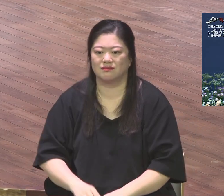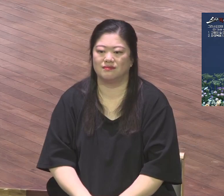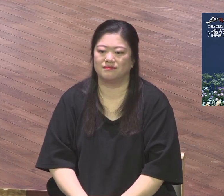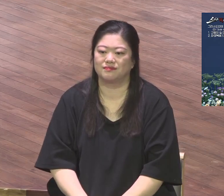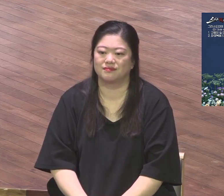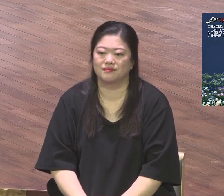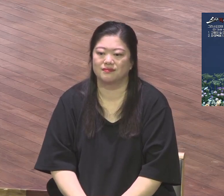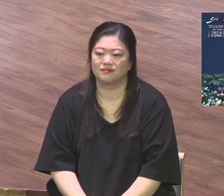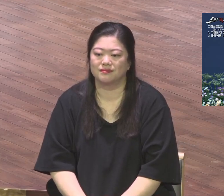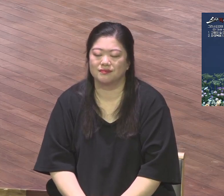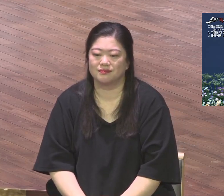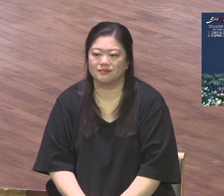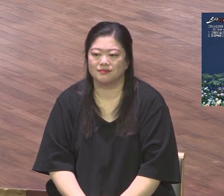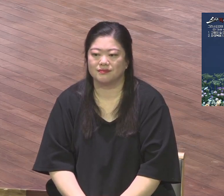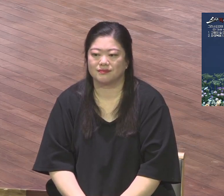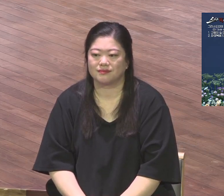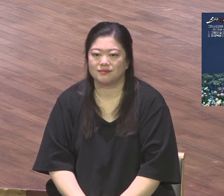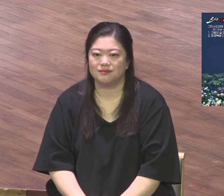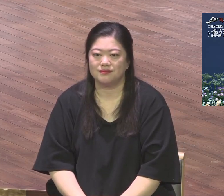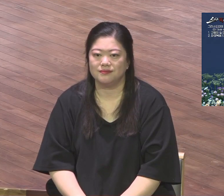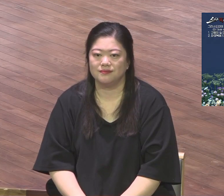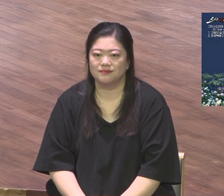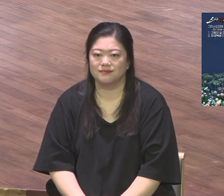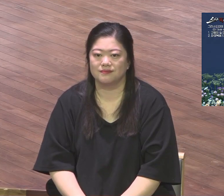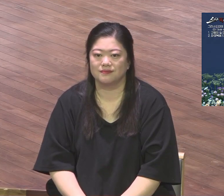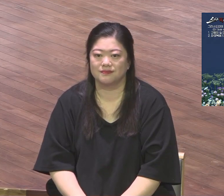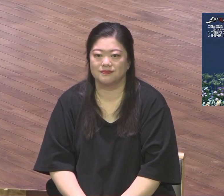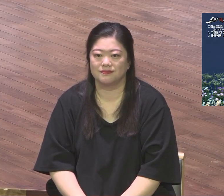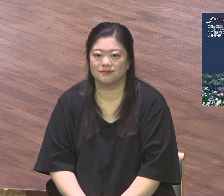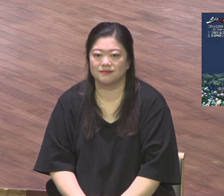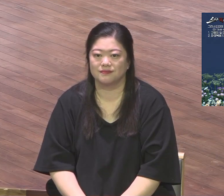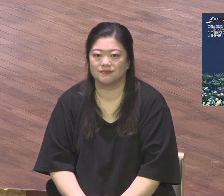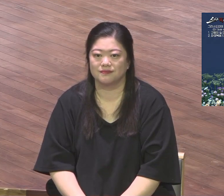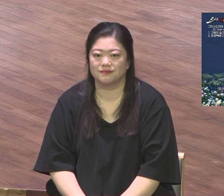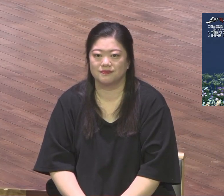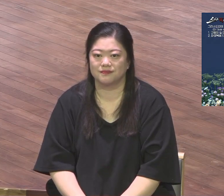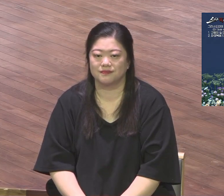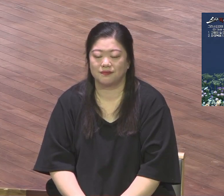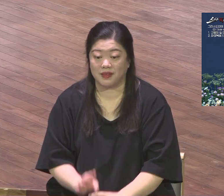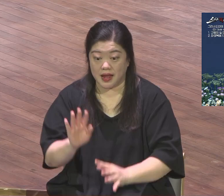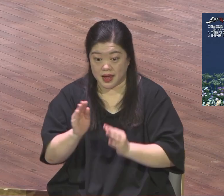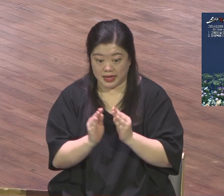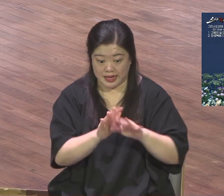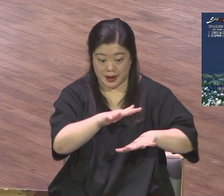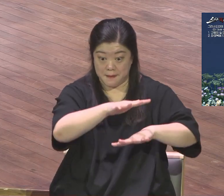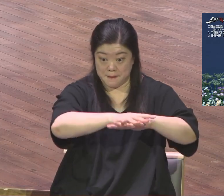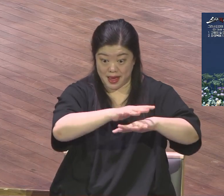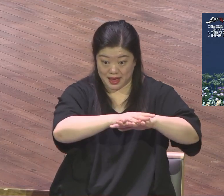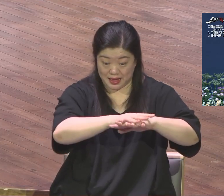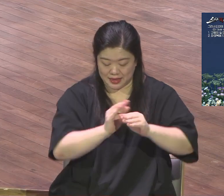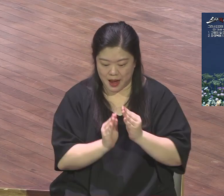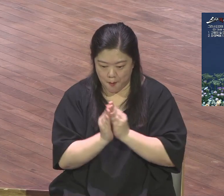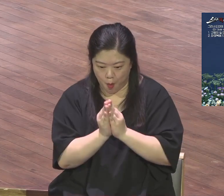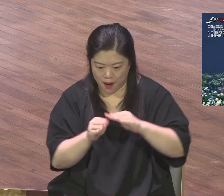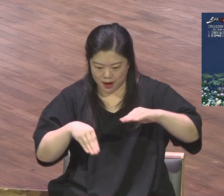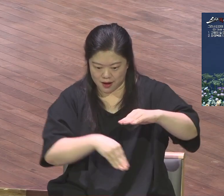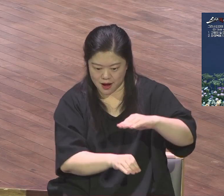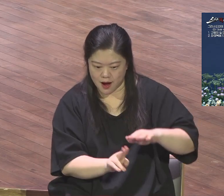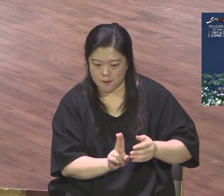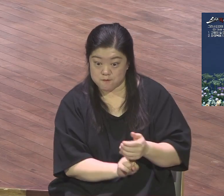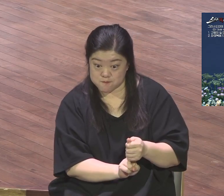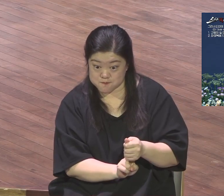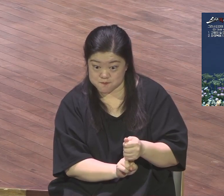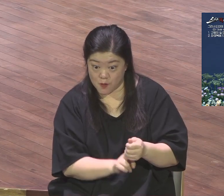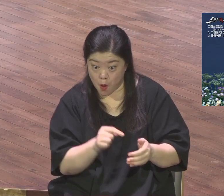여러분, 이 밭에 감춰진 보배 비유, 이 진주 비유는 조금 다른